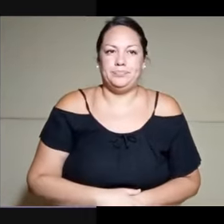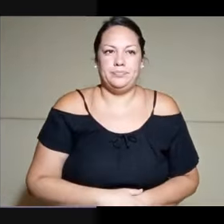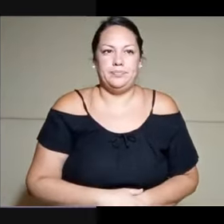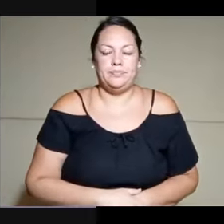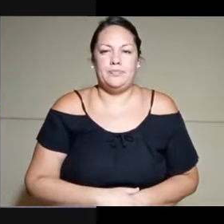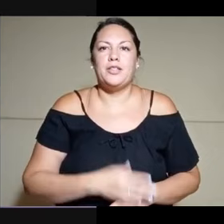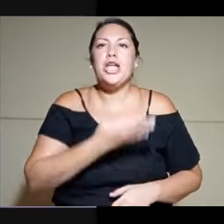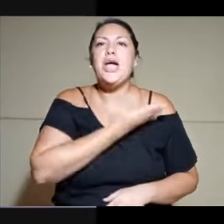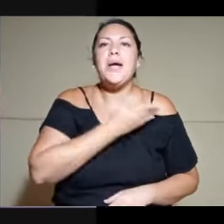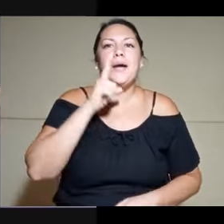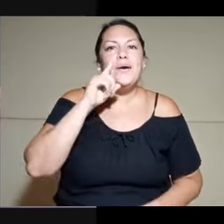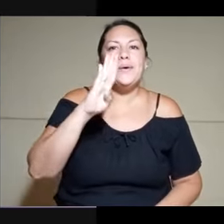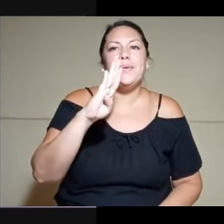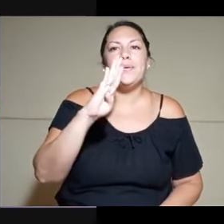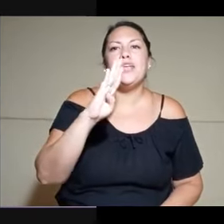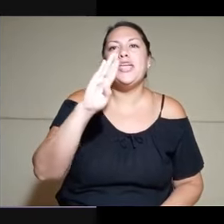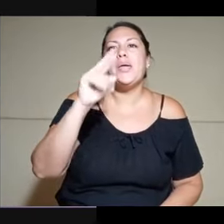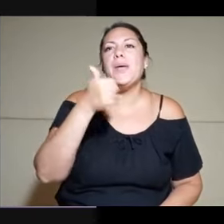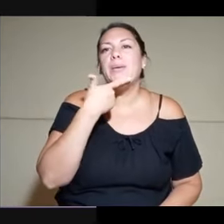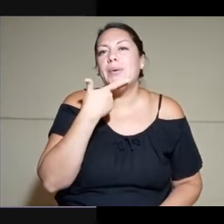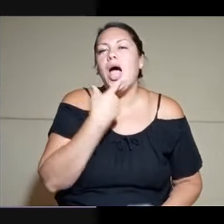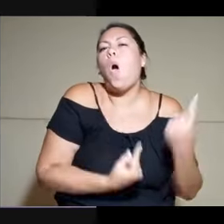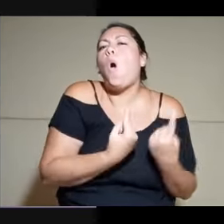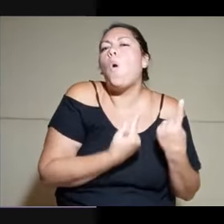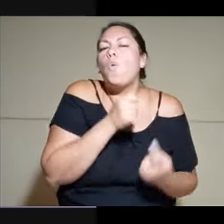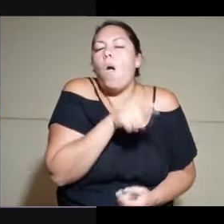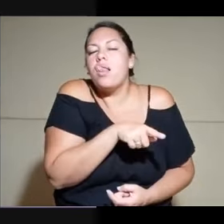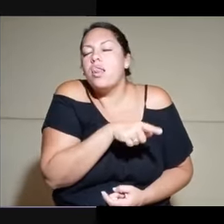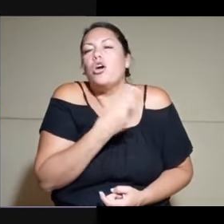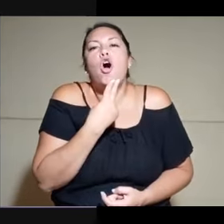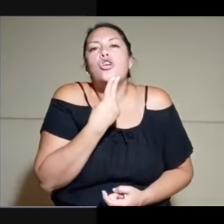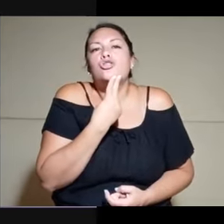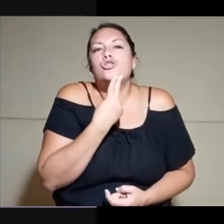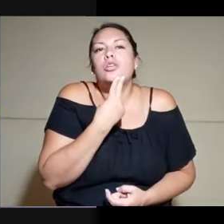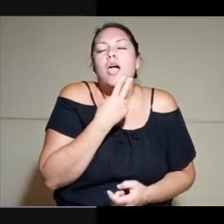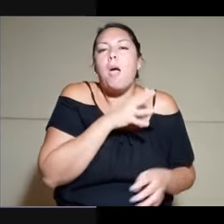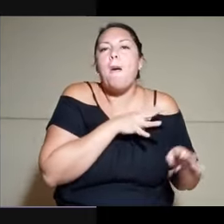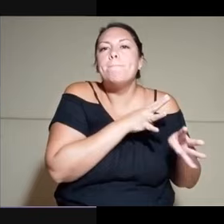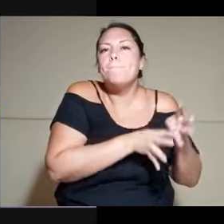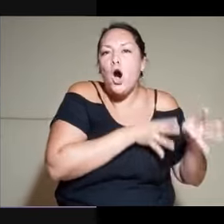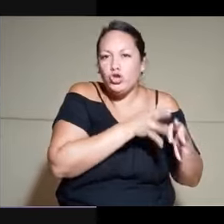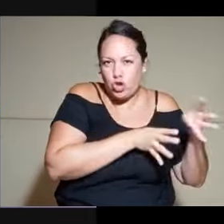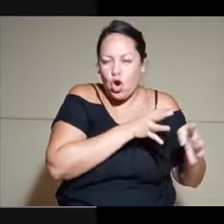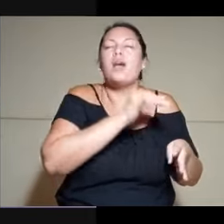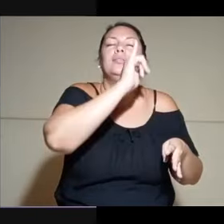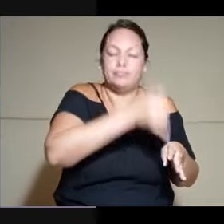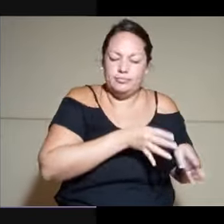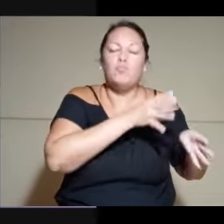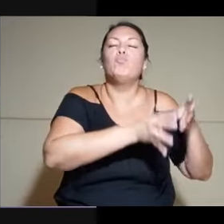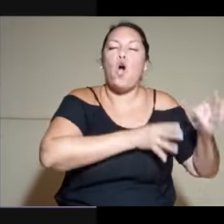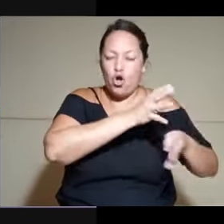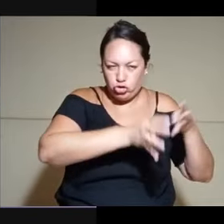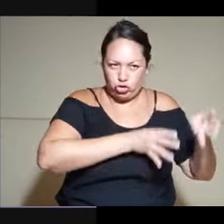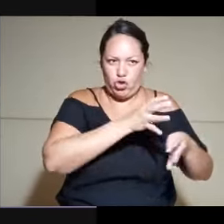espinal o accesorio. Ese es el par craneal 11. ¿Y qué fibras tiene? ¿Qué tipo de fibras tiene ese